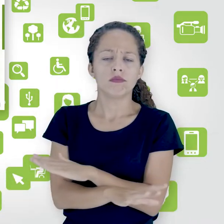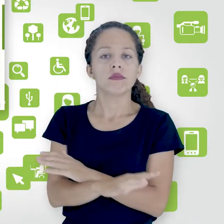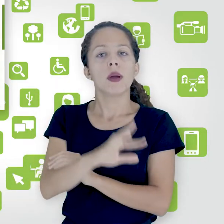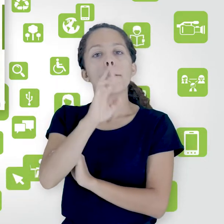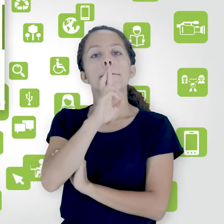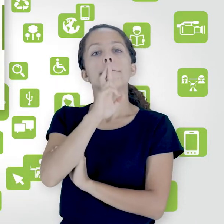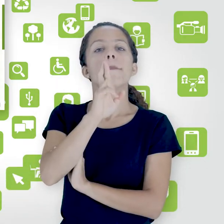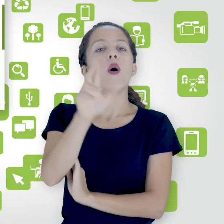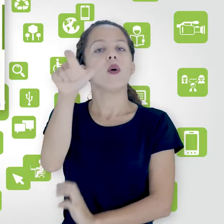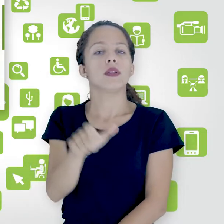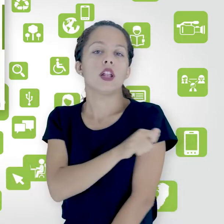dele de responder essa questão.